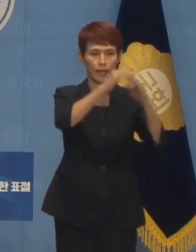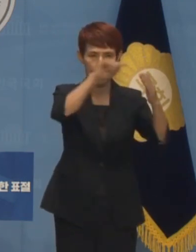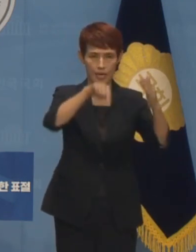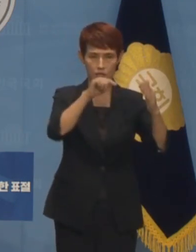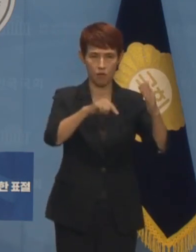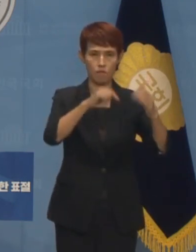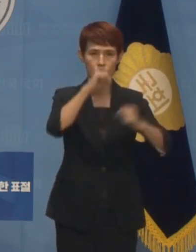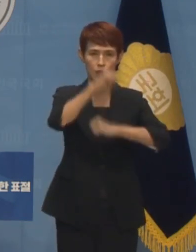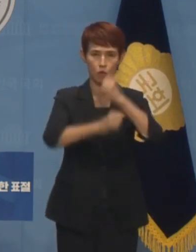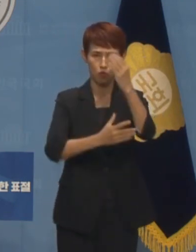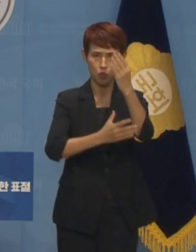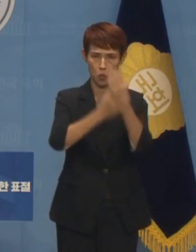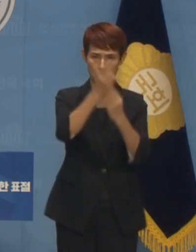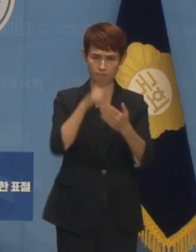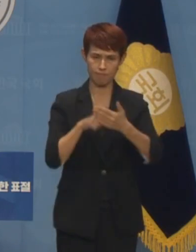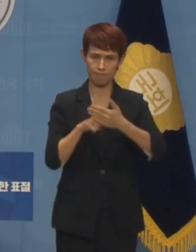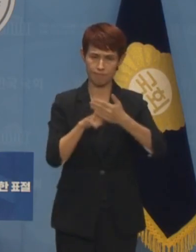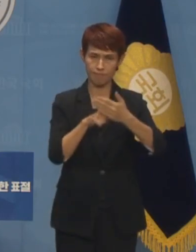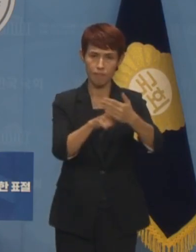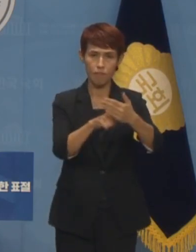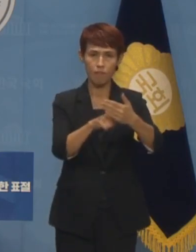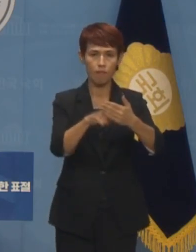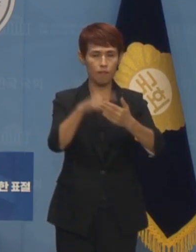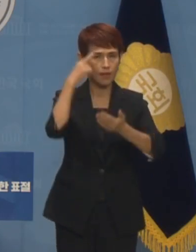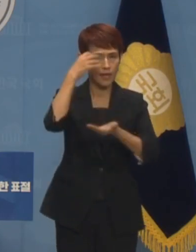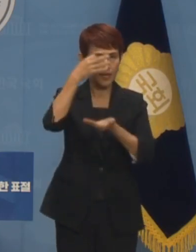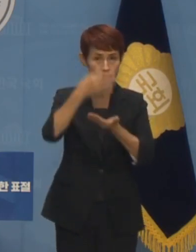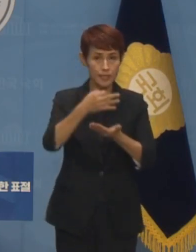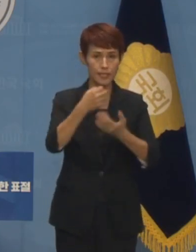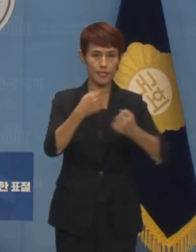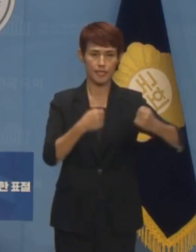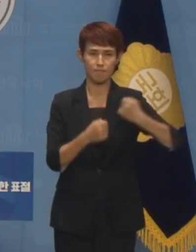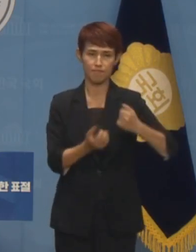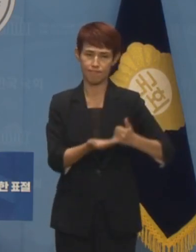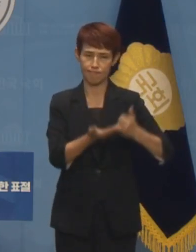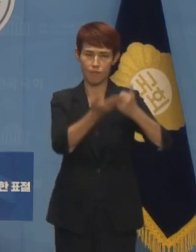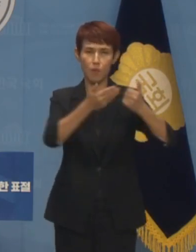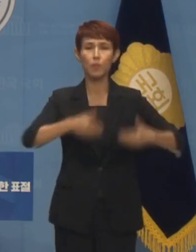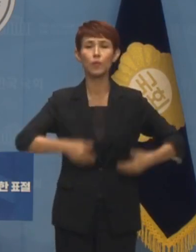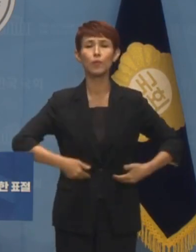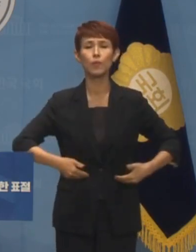자유통일을 추진할 자유의 가치관과 역량을 배양한다라는